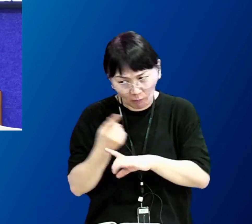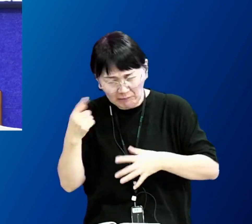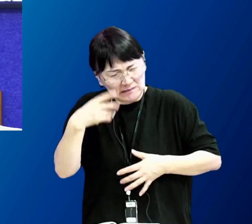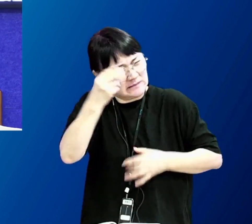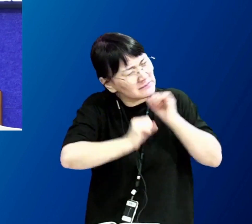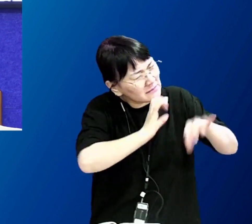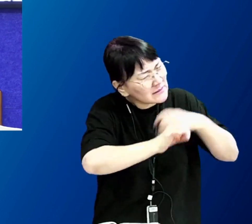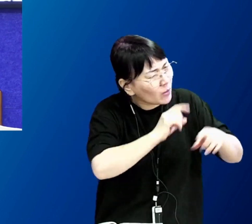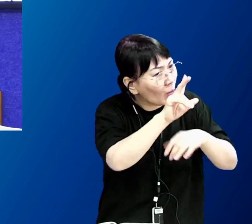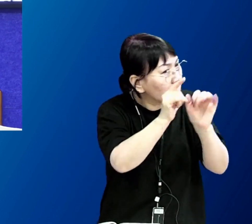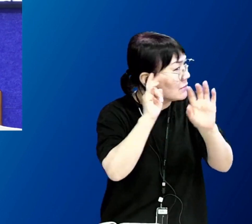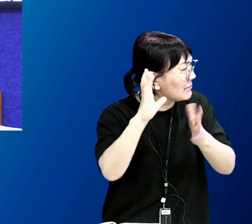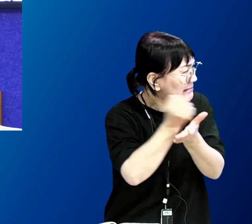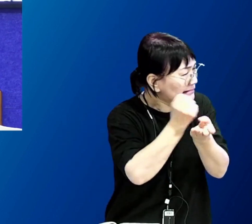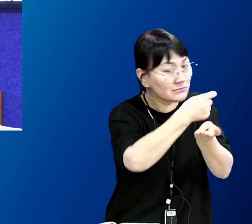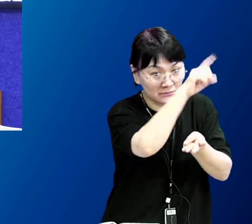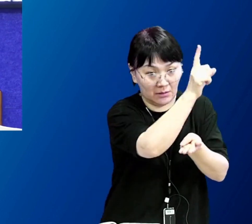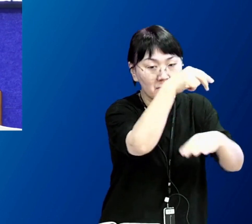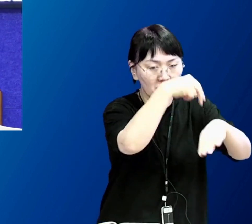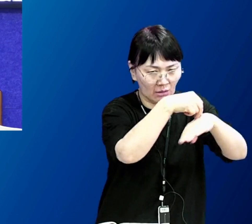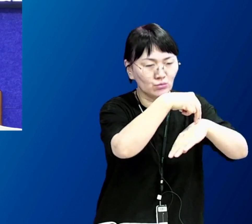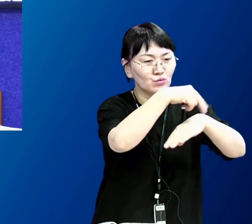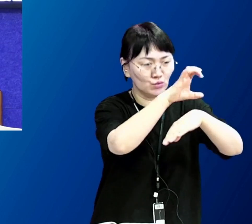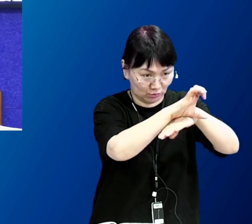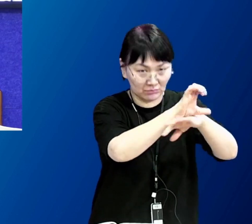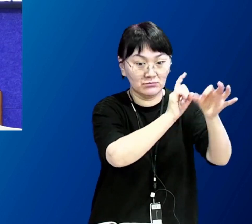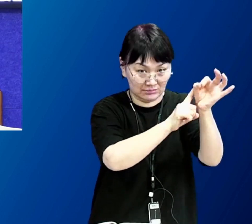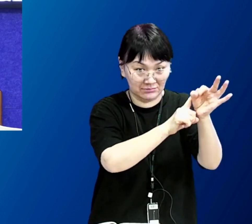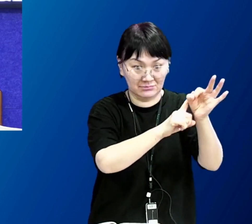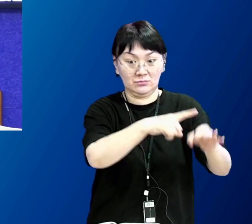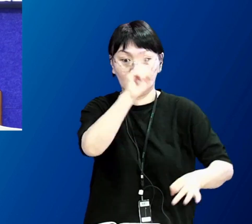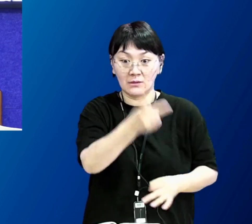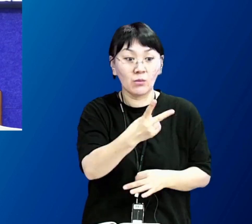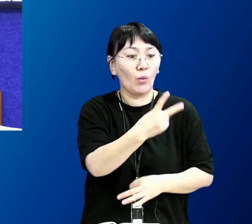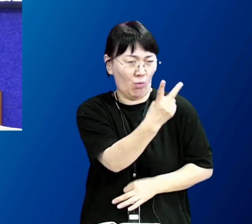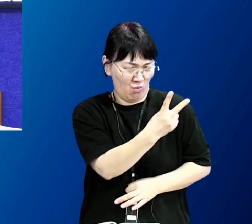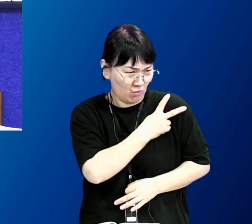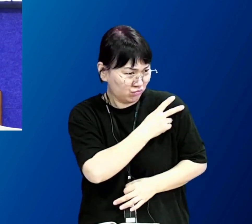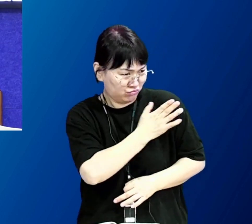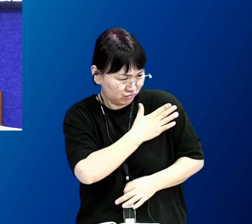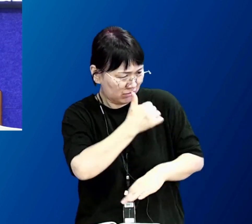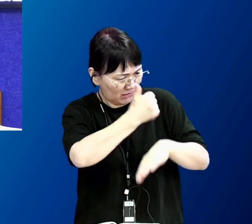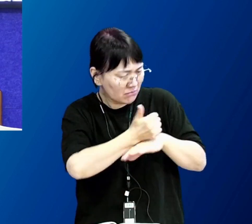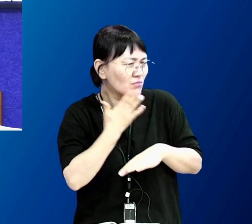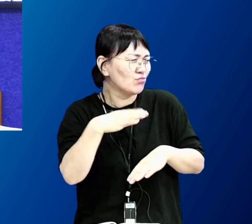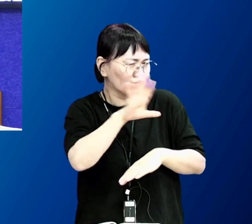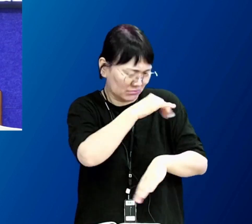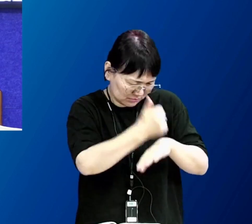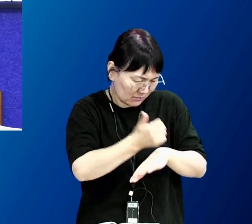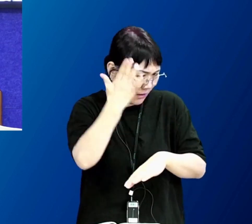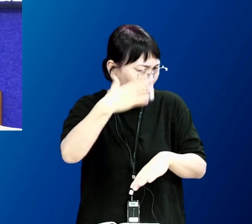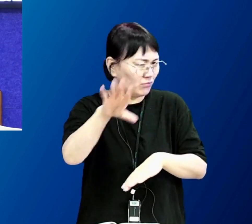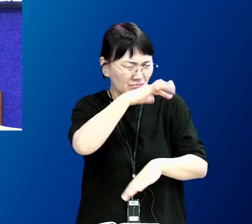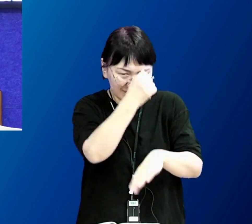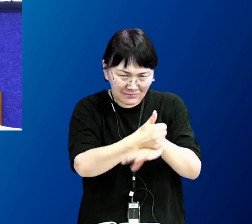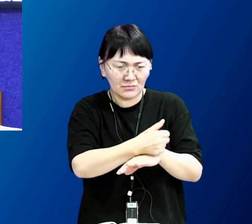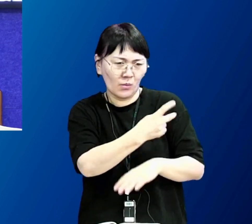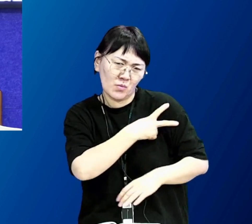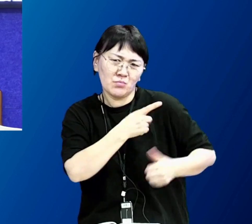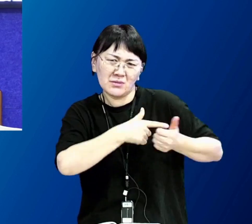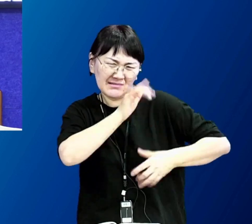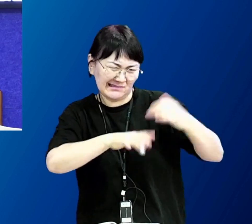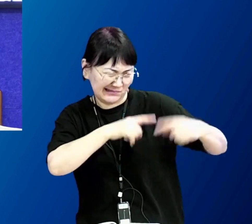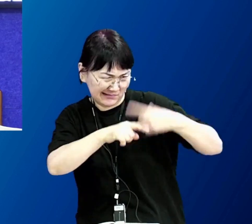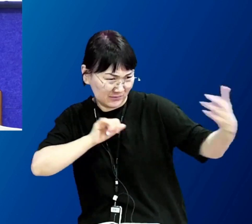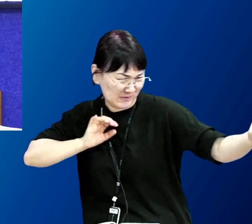ёстой биз? Хоёрт нь хинтээ ойр байх вэ? Урд гараад үйлчилж байгаа үйлчлийн ахлагч, ээжүүдийн ахлагч вэ нү? Өмнө гараад бурханы